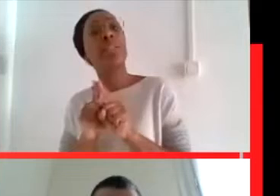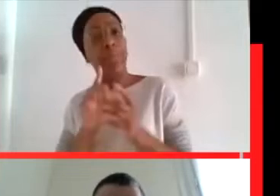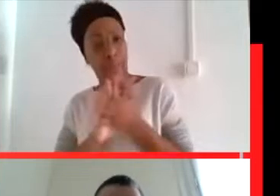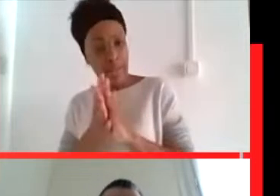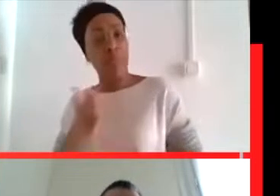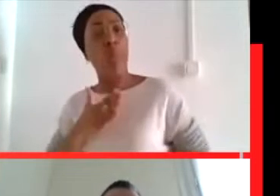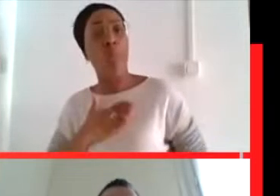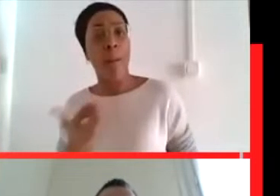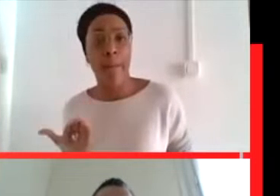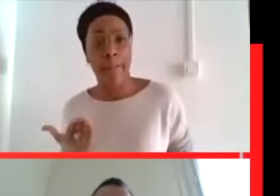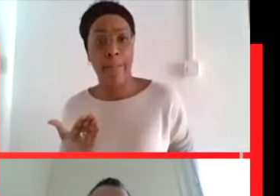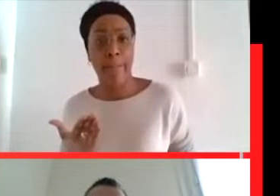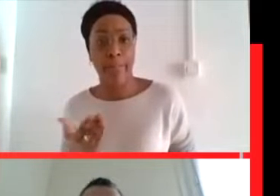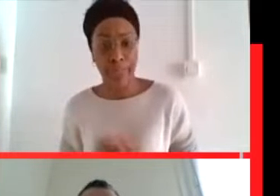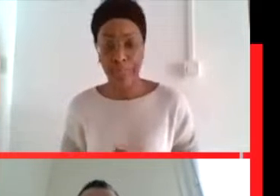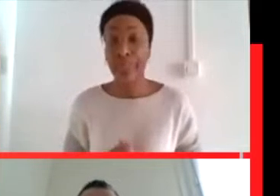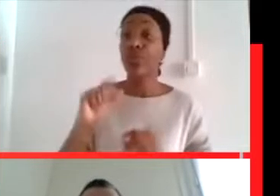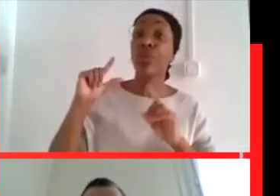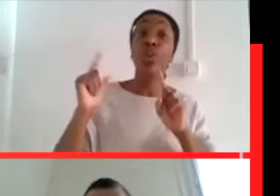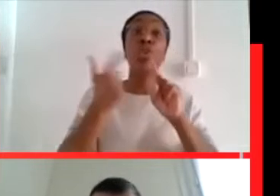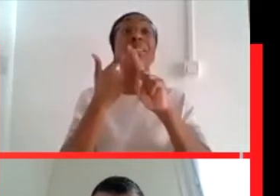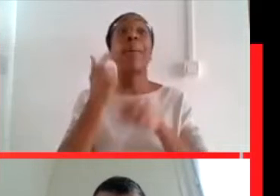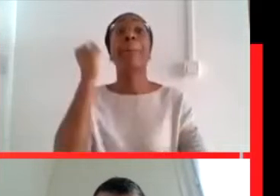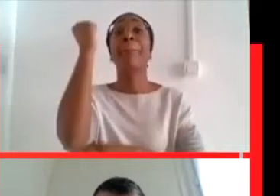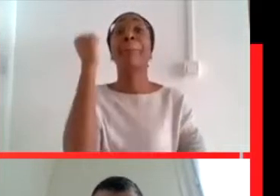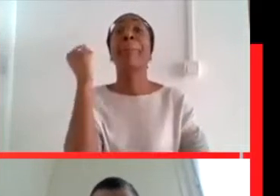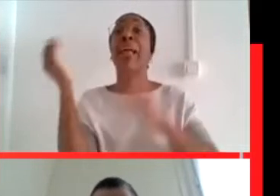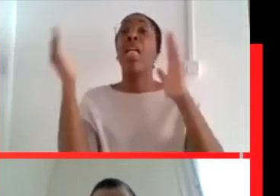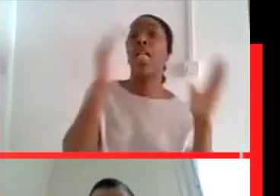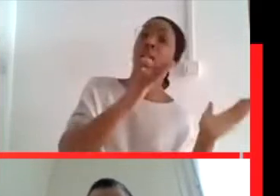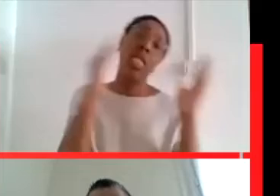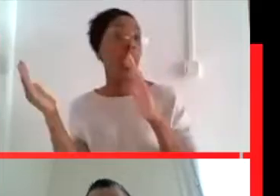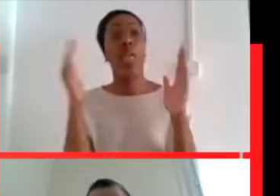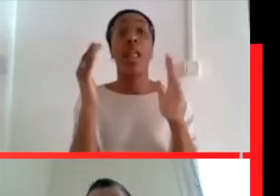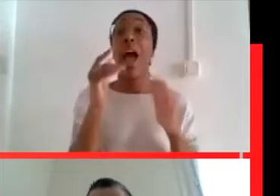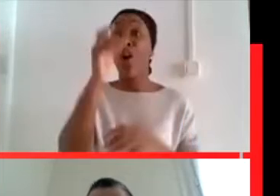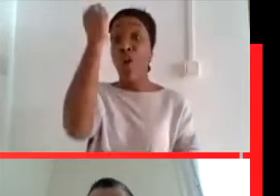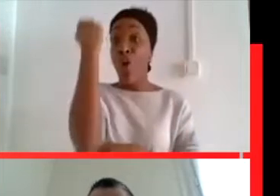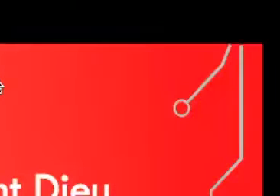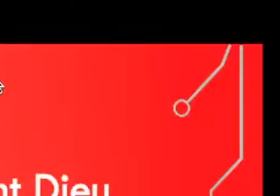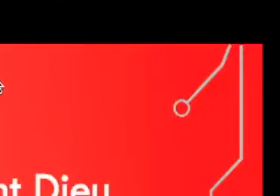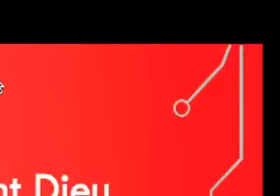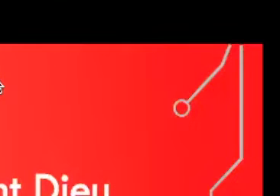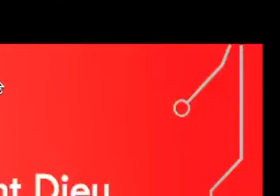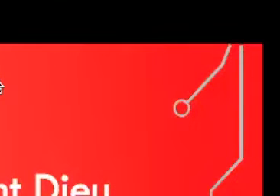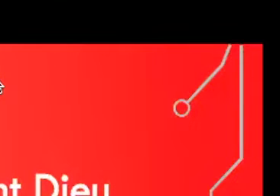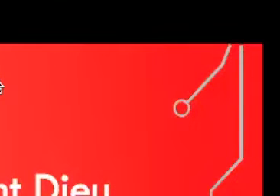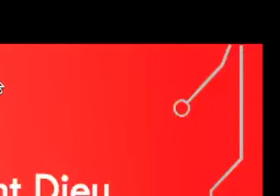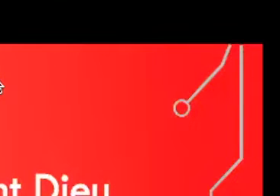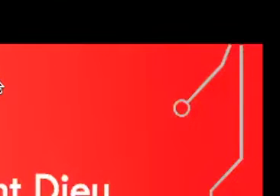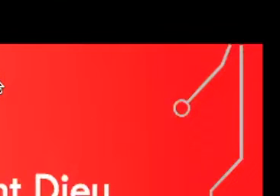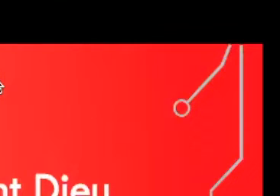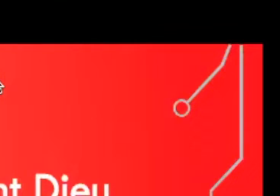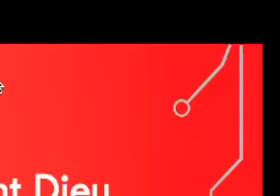La deuxième vertu, inébranlable. 2 Corinthiens 12, 12. Vous savez que Paul va déclarer cela. Les preuves